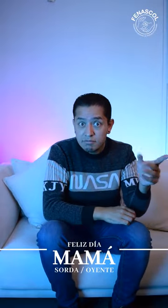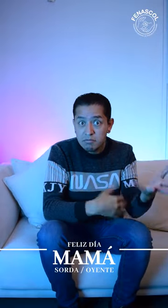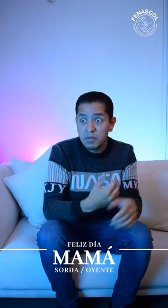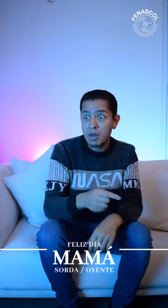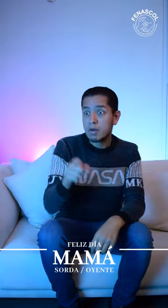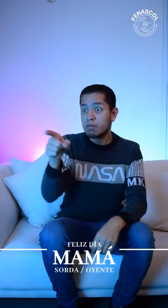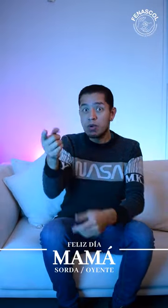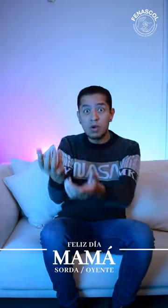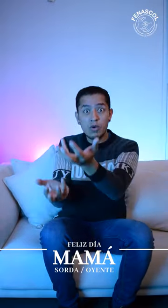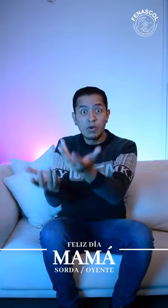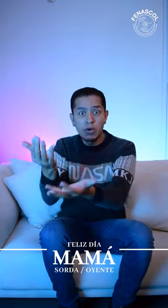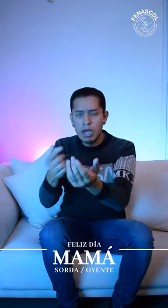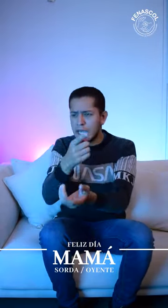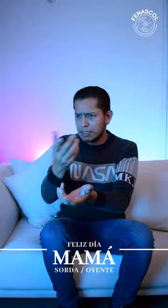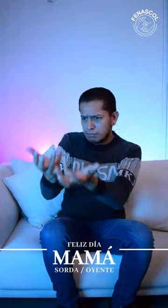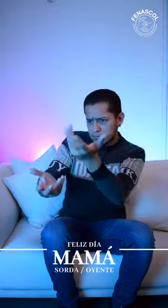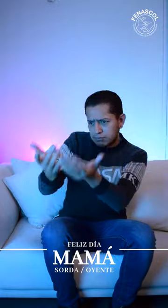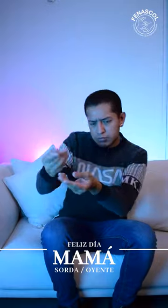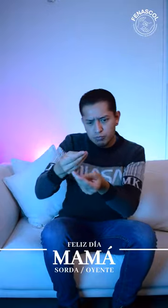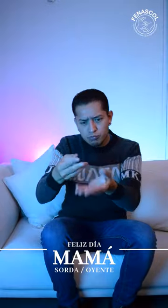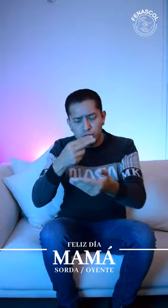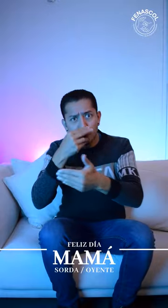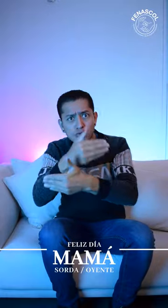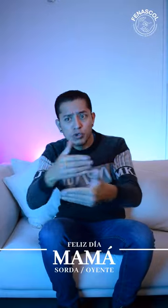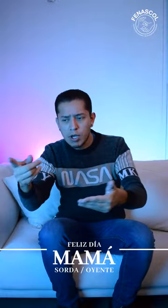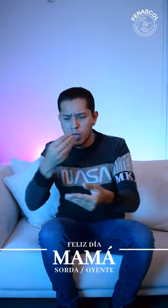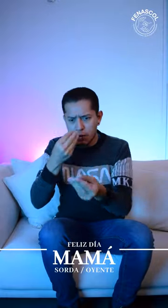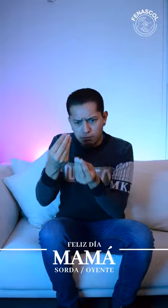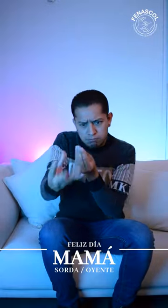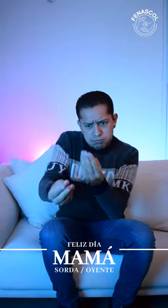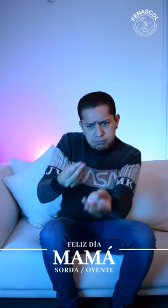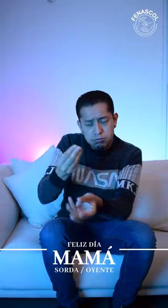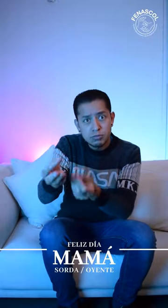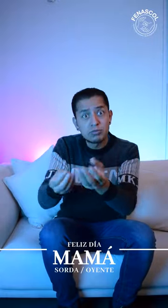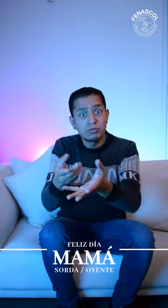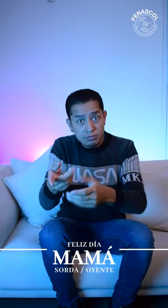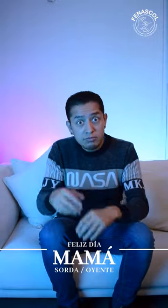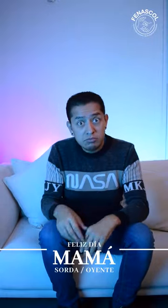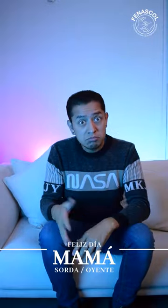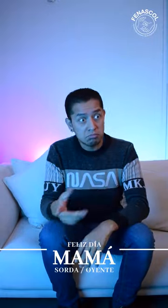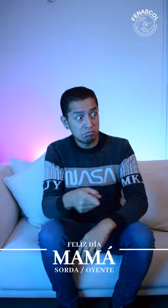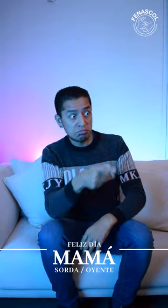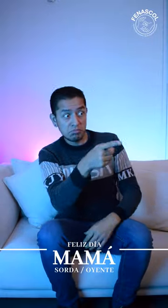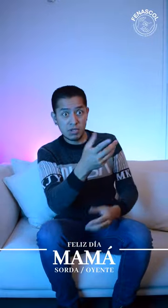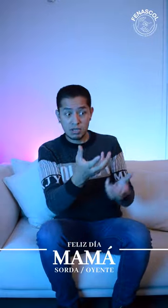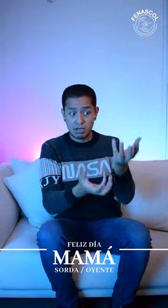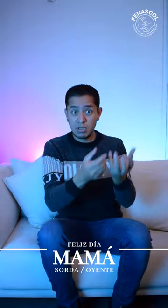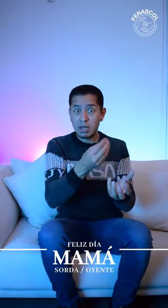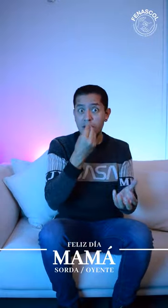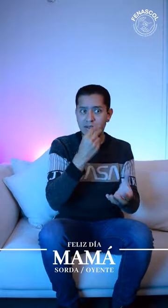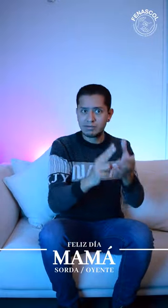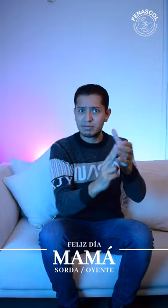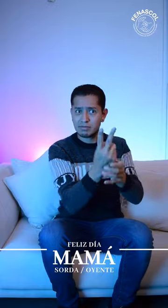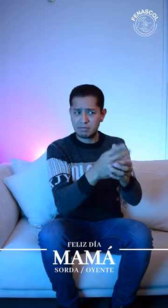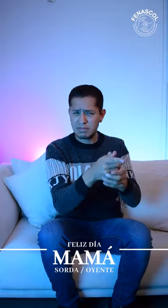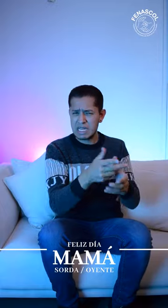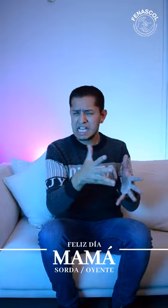de quienes lo necesitan una madre cocinera que se esmera por brindar una buena alimentación a los